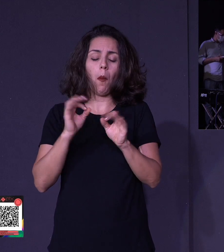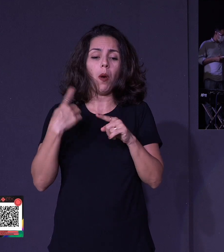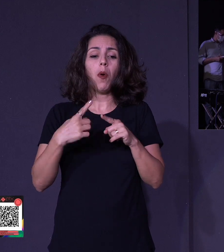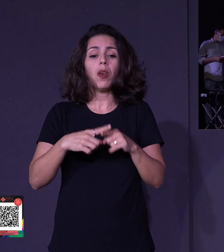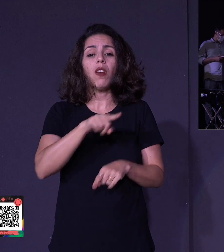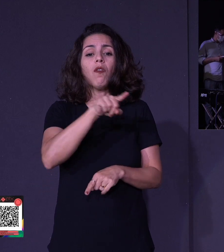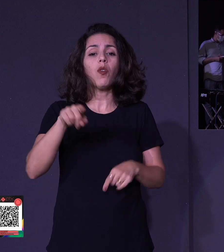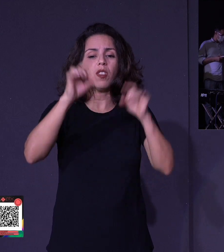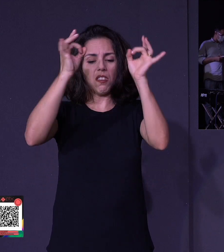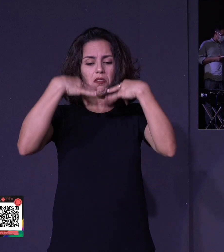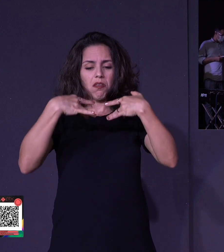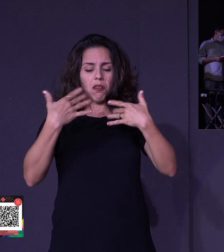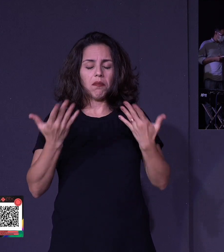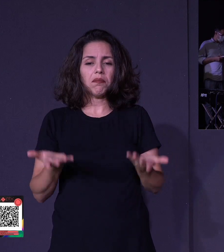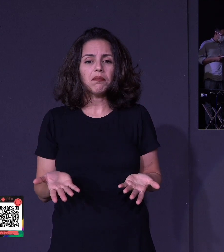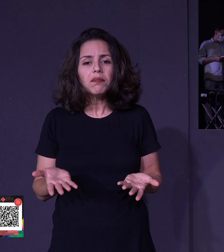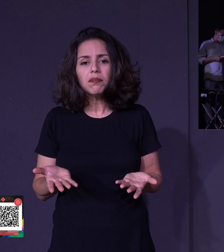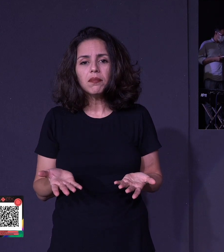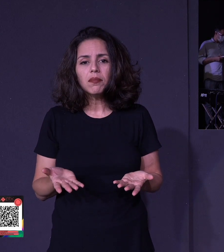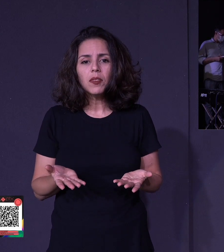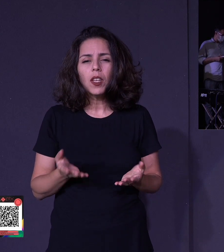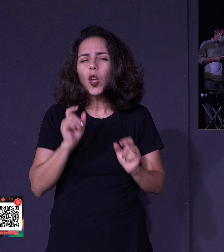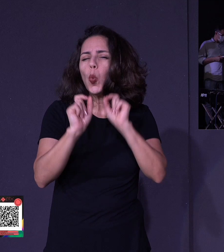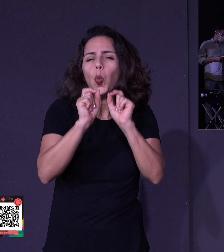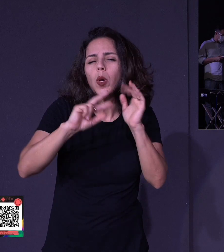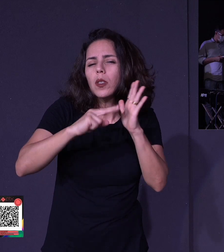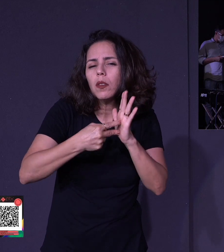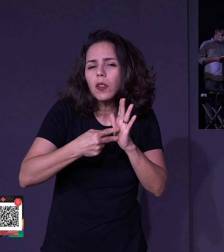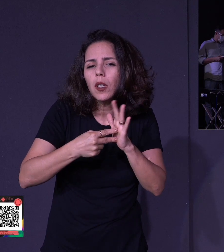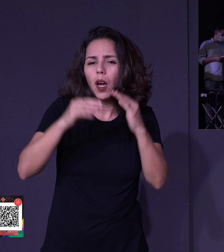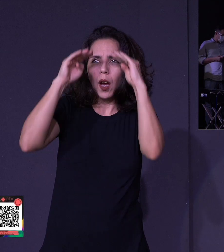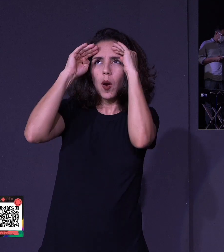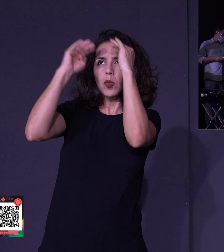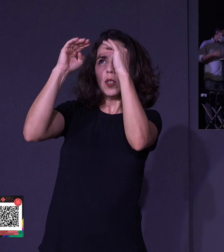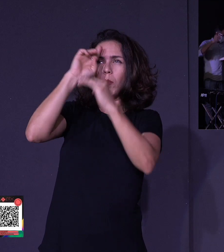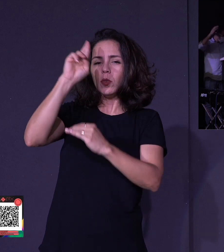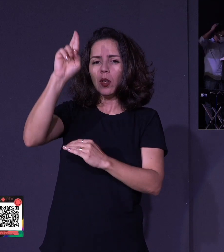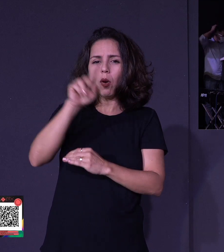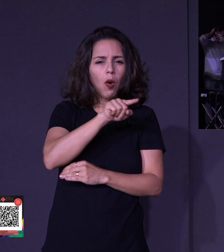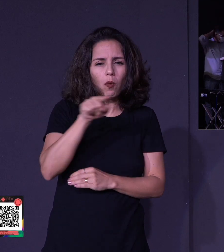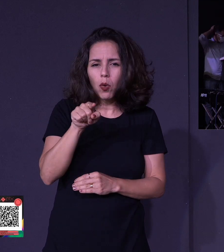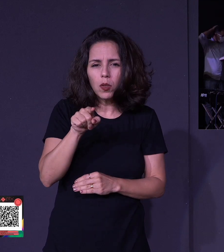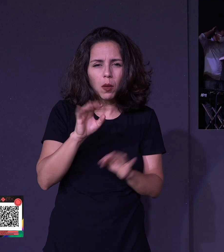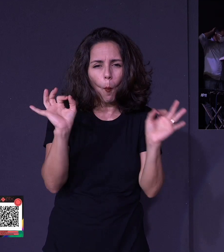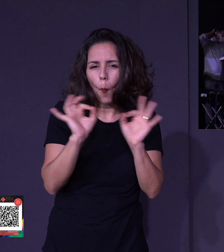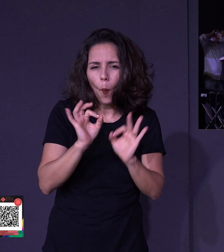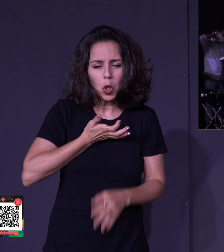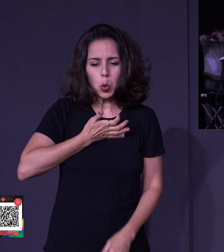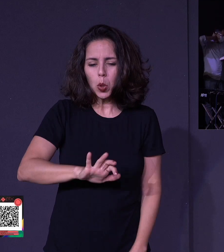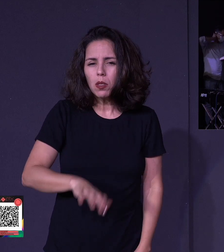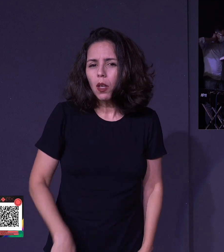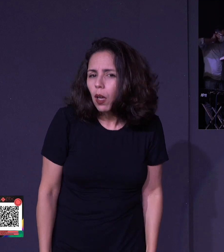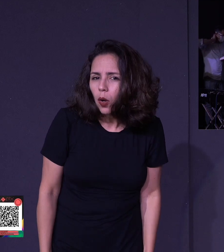Recusaram o que? O temor do Senhor. Não quiseram aceitar o meu conselho. E fizeram pouco caso da minha